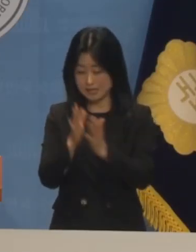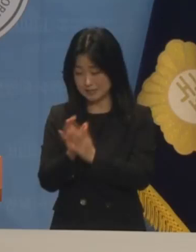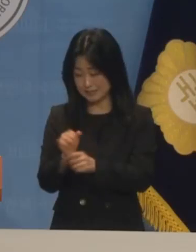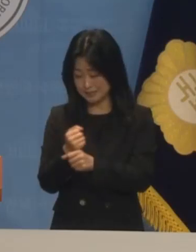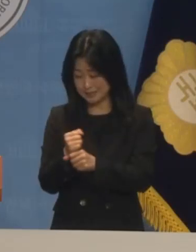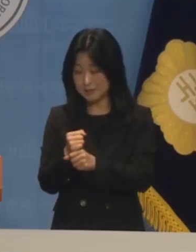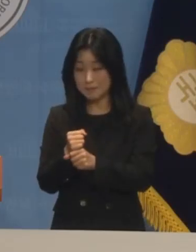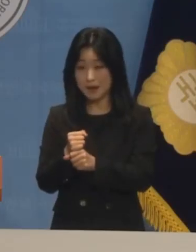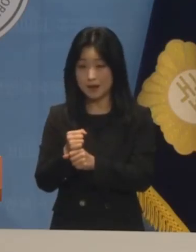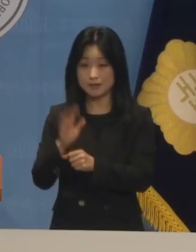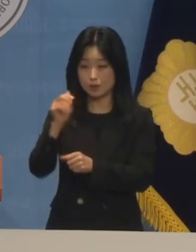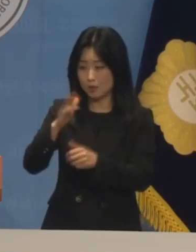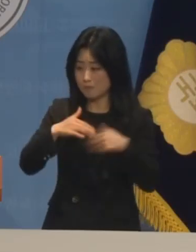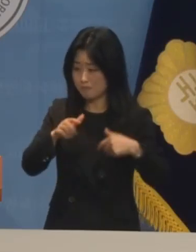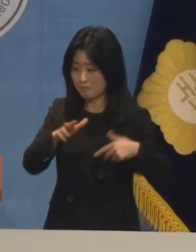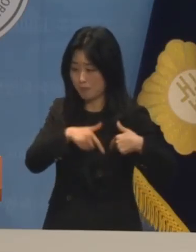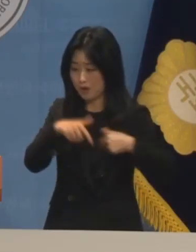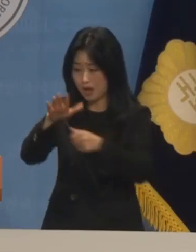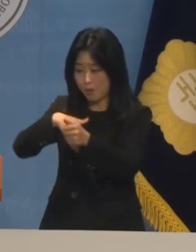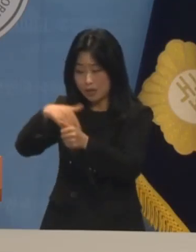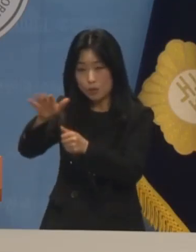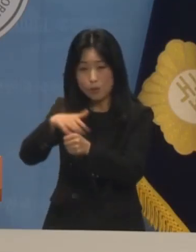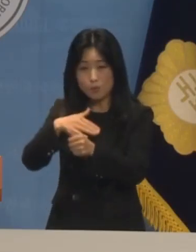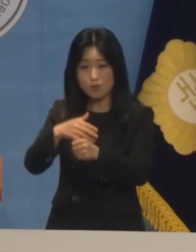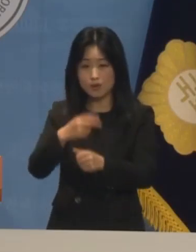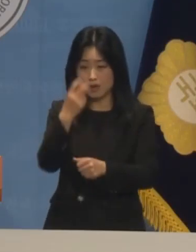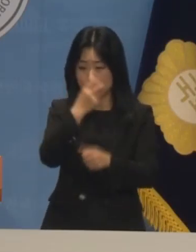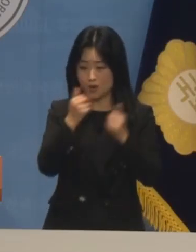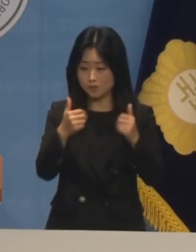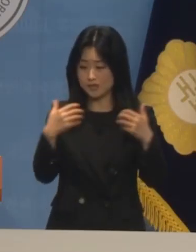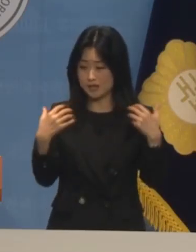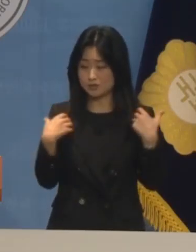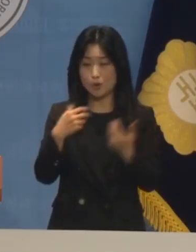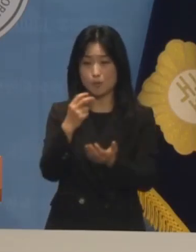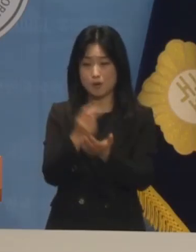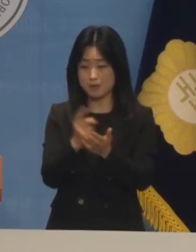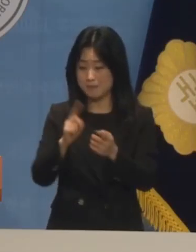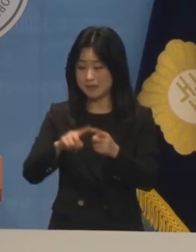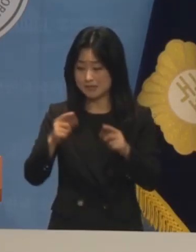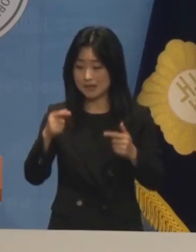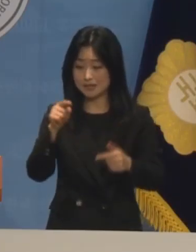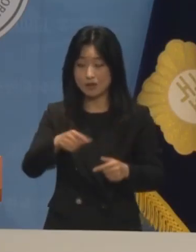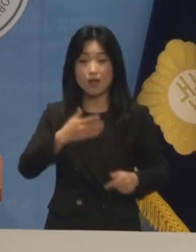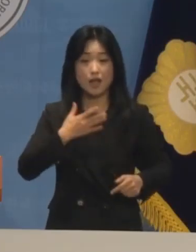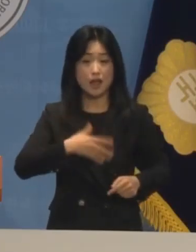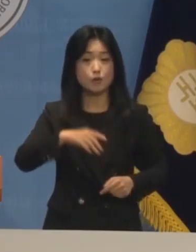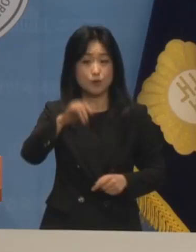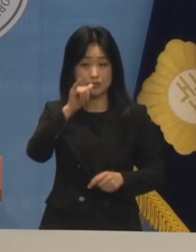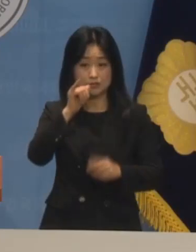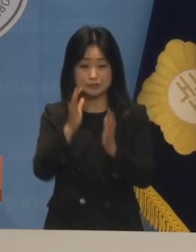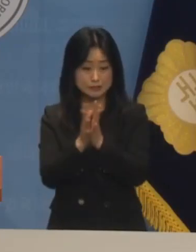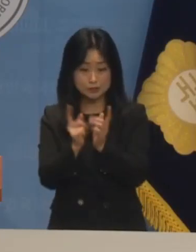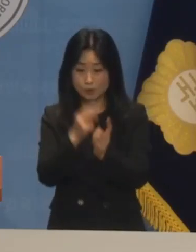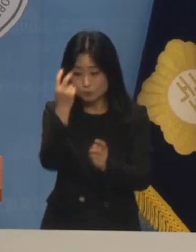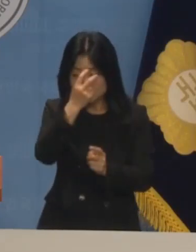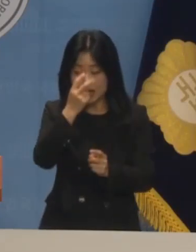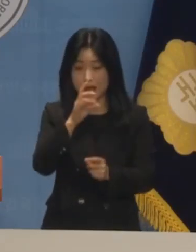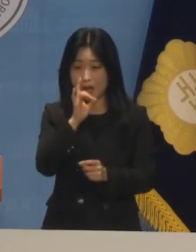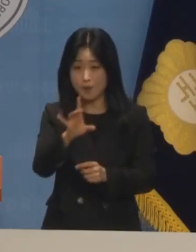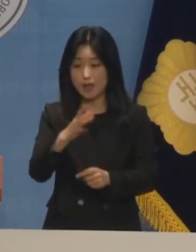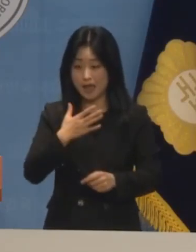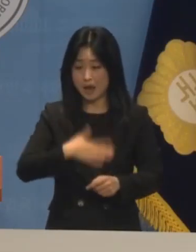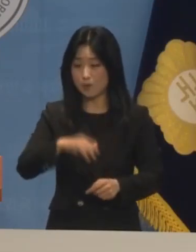및 기소가 처음부터 검찰청법 및 관계법령이 허용하지 않는 검사의 직접 수사 범위에 있음을